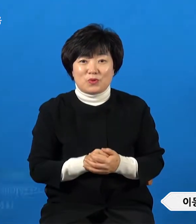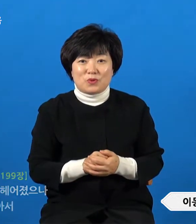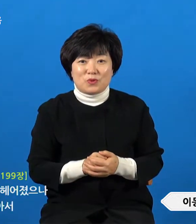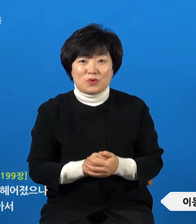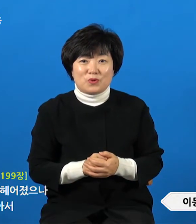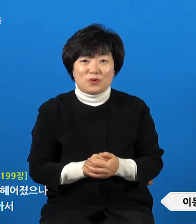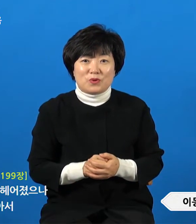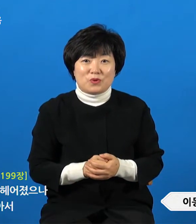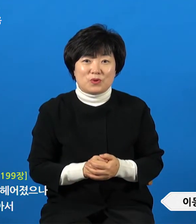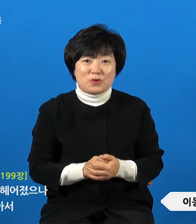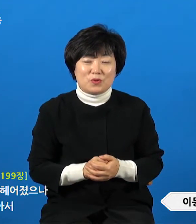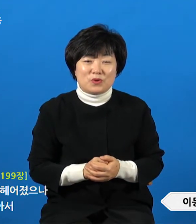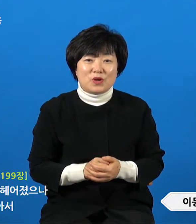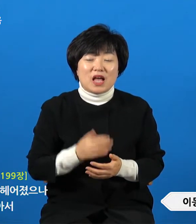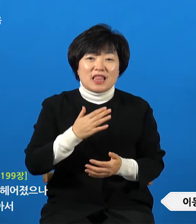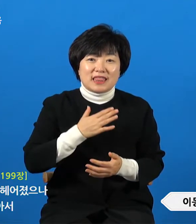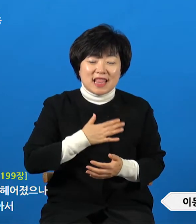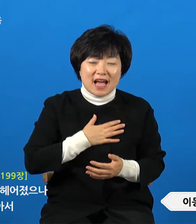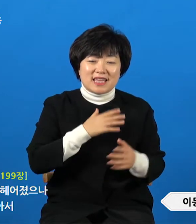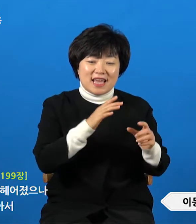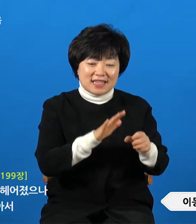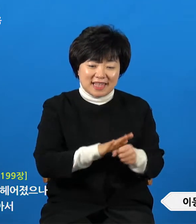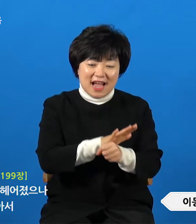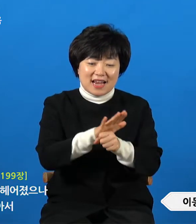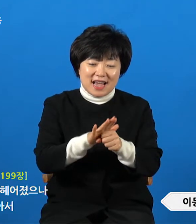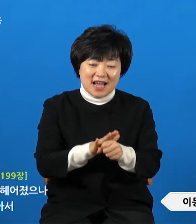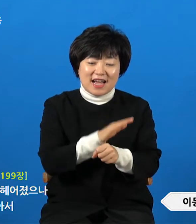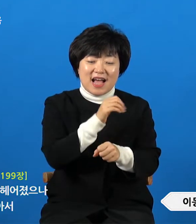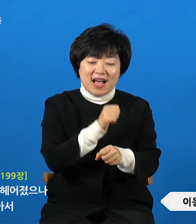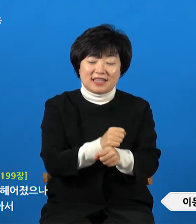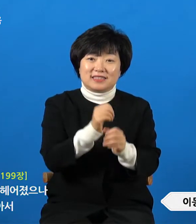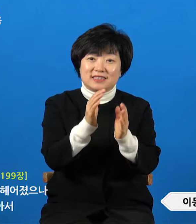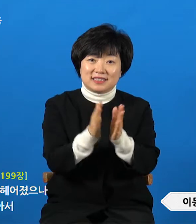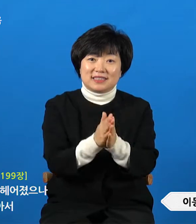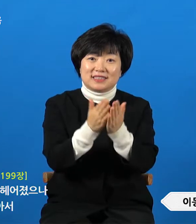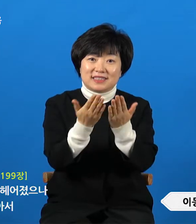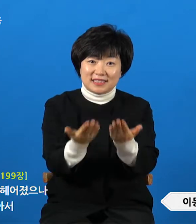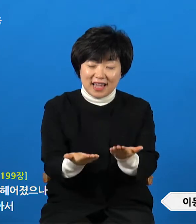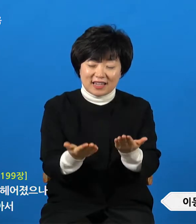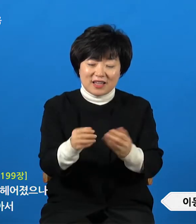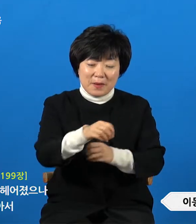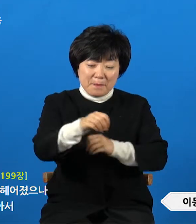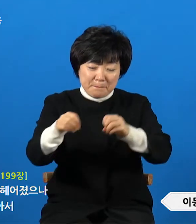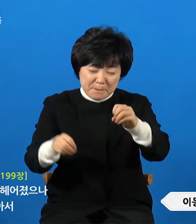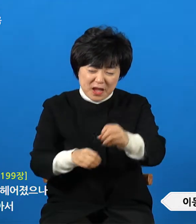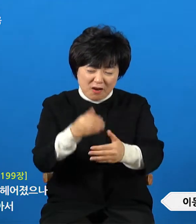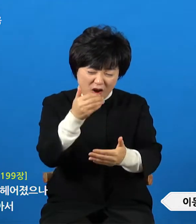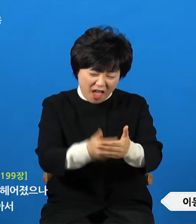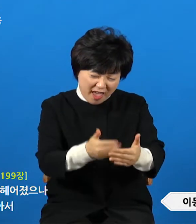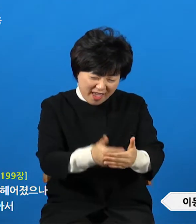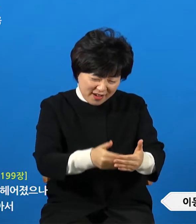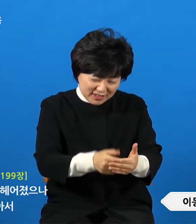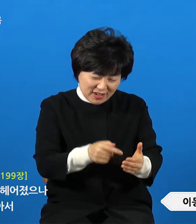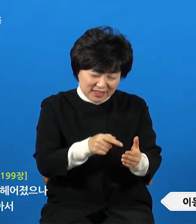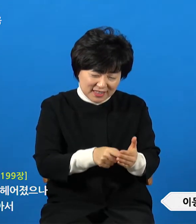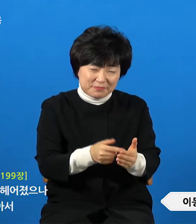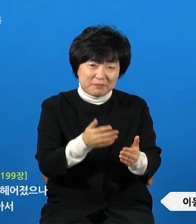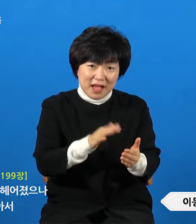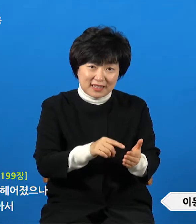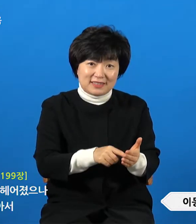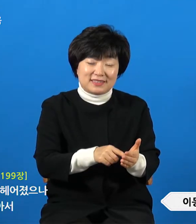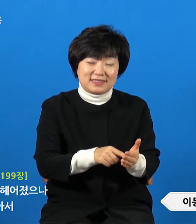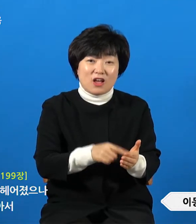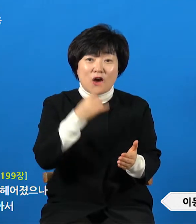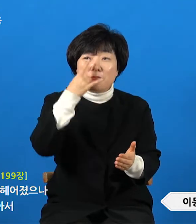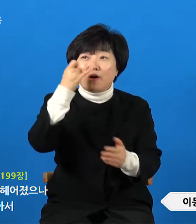시작됩니다. 나의 사랑하는 책 비록 헤어졌으나 어머님의 무릎